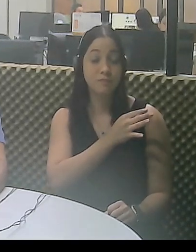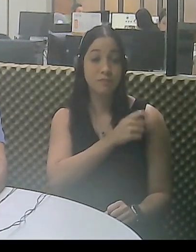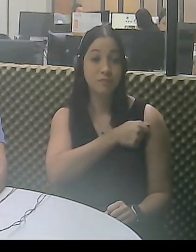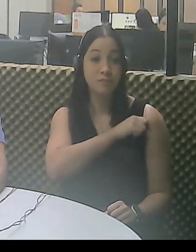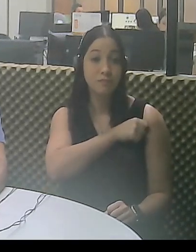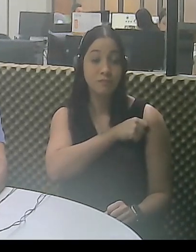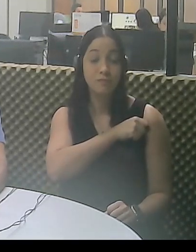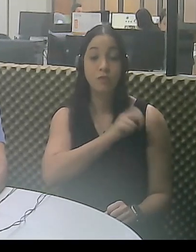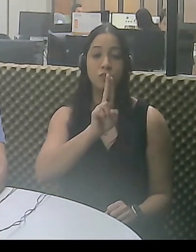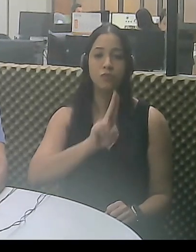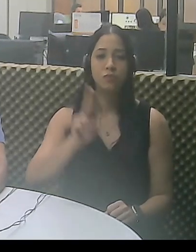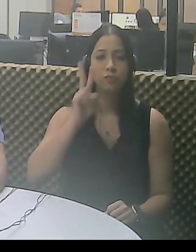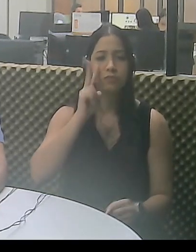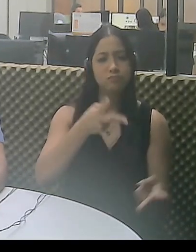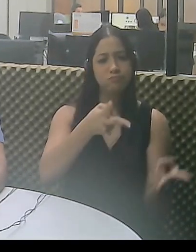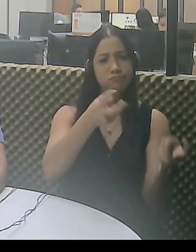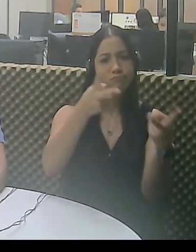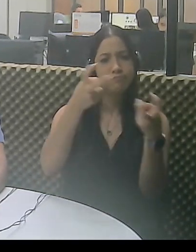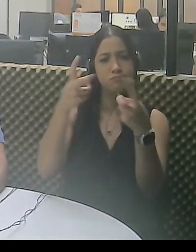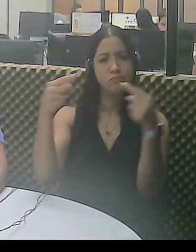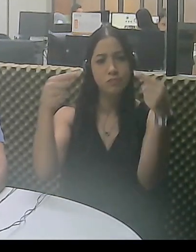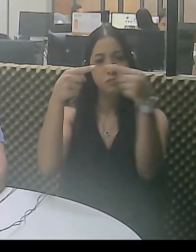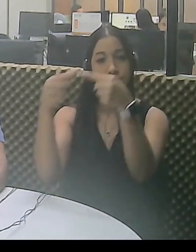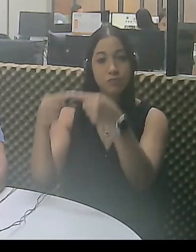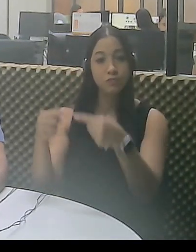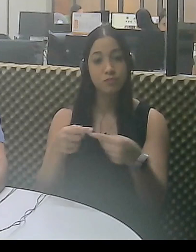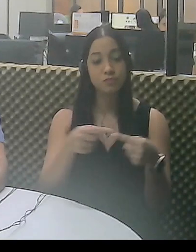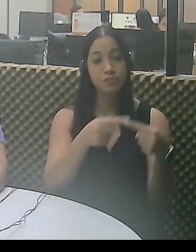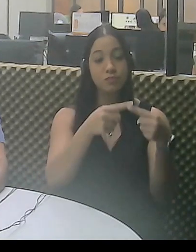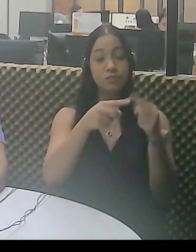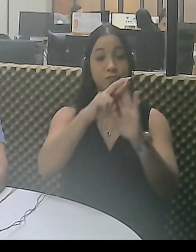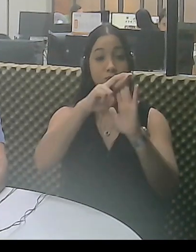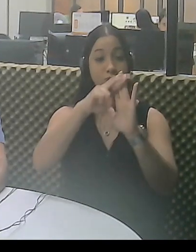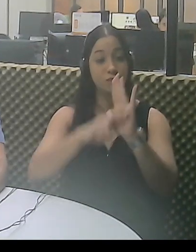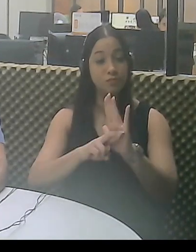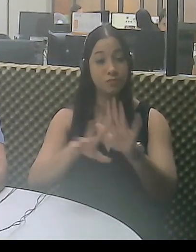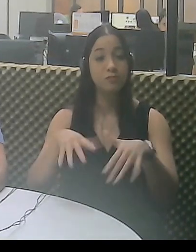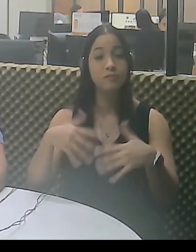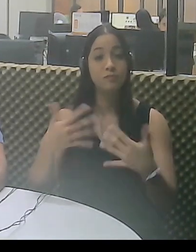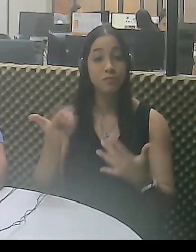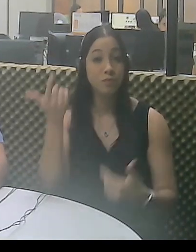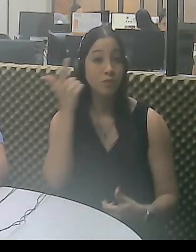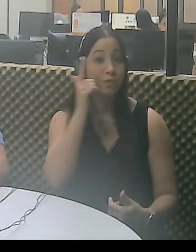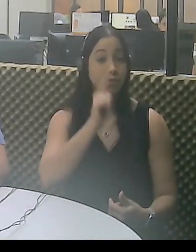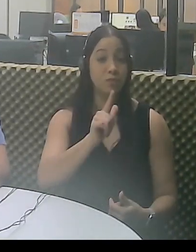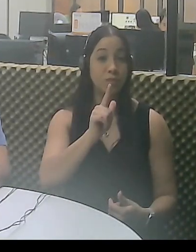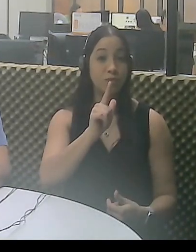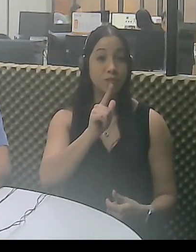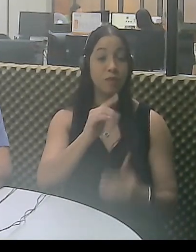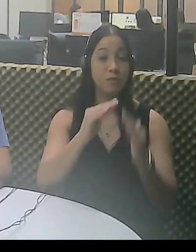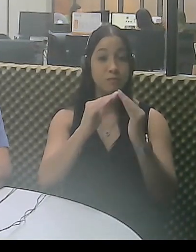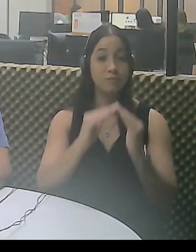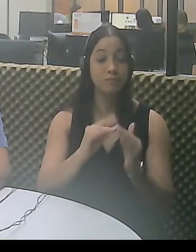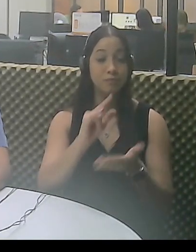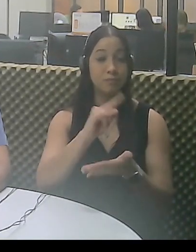projeto é utilizado para verificação da compatibilidade com as normas e então ser obtido o ABITSE.